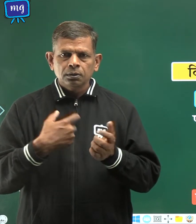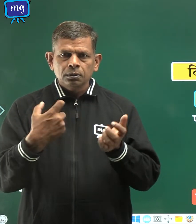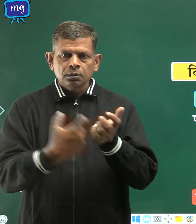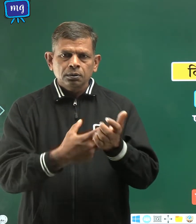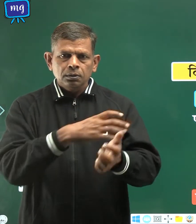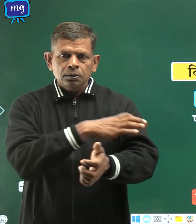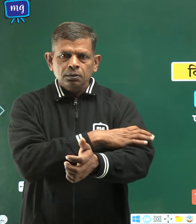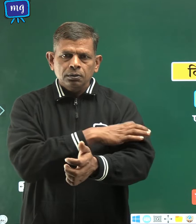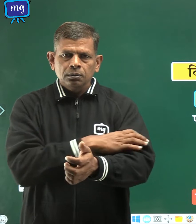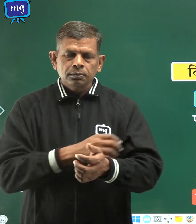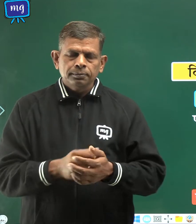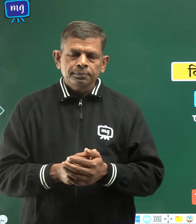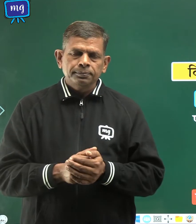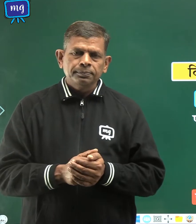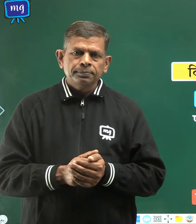रामस्वरूप कुमार।